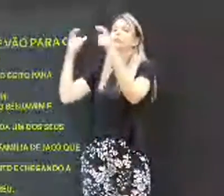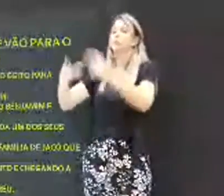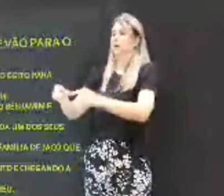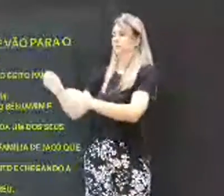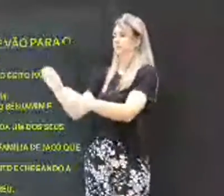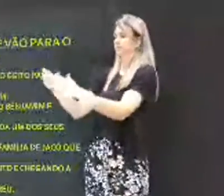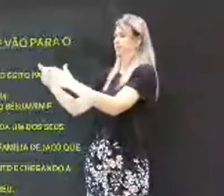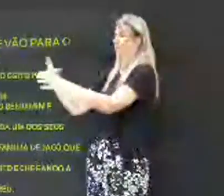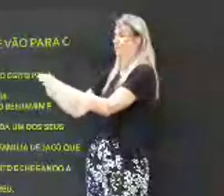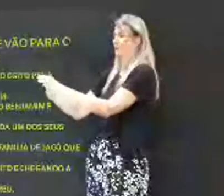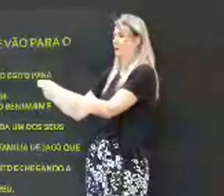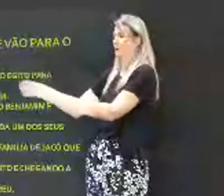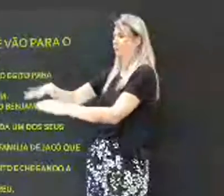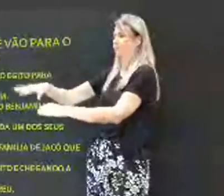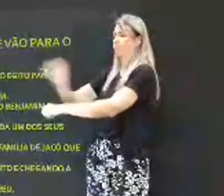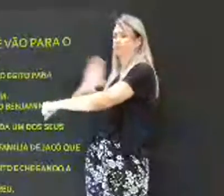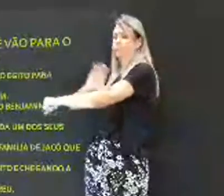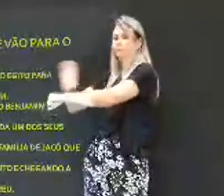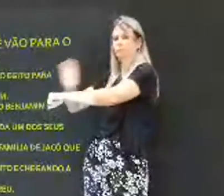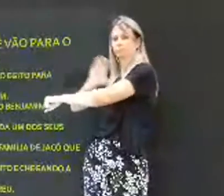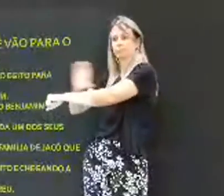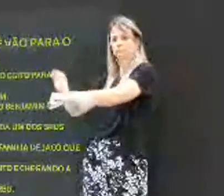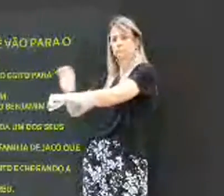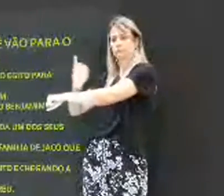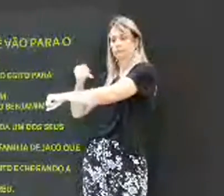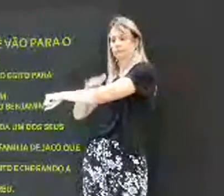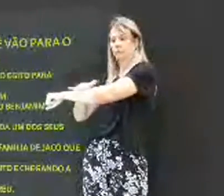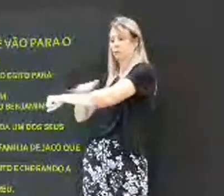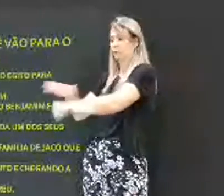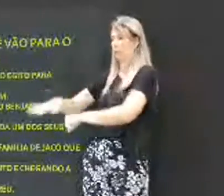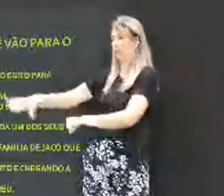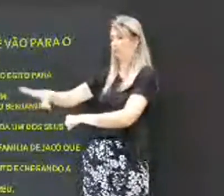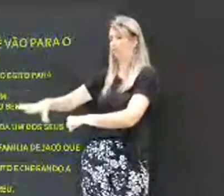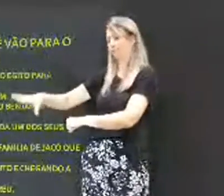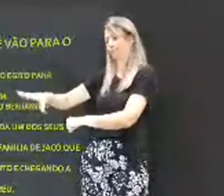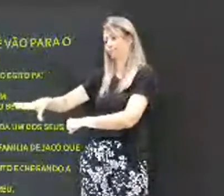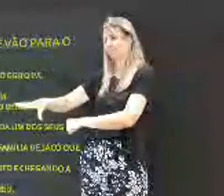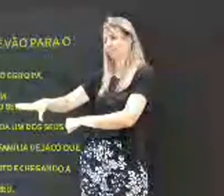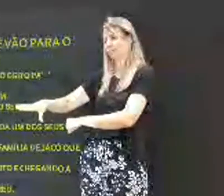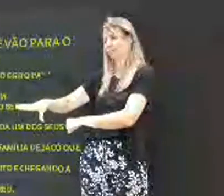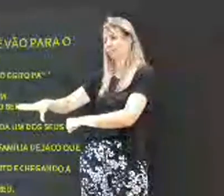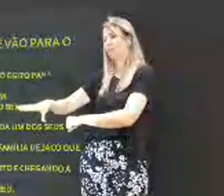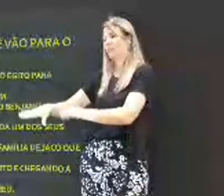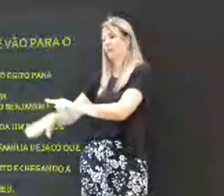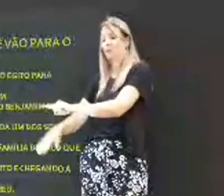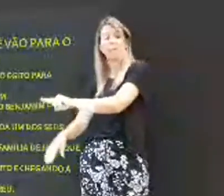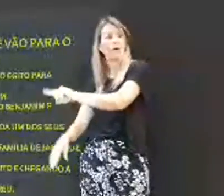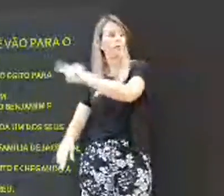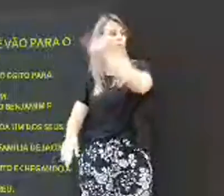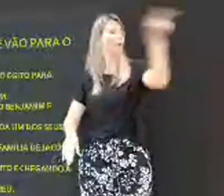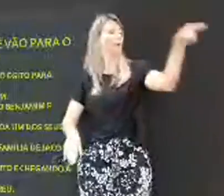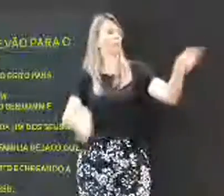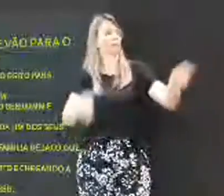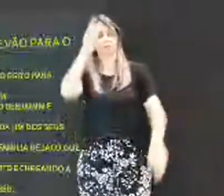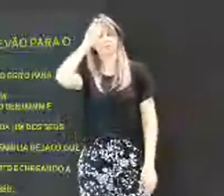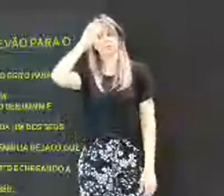Primeiro lugar é o quê? Na cidade de Canaã, né, Jacó lá com seus familiares, eles foram para o